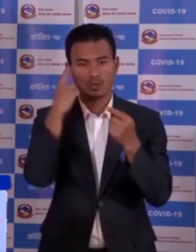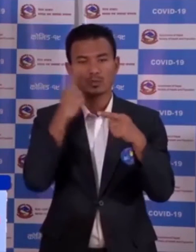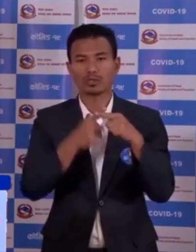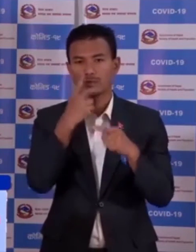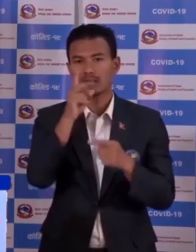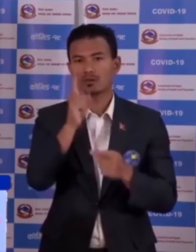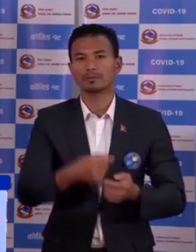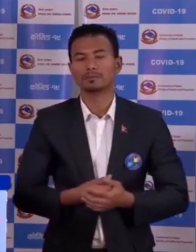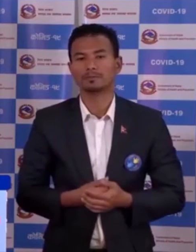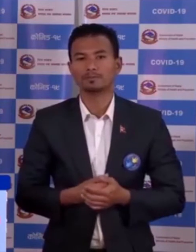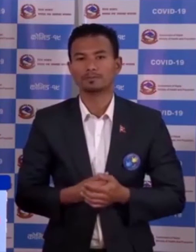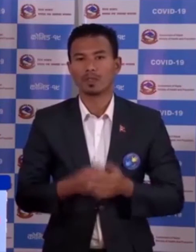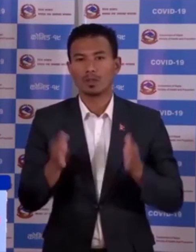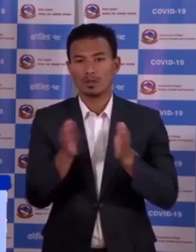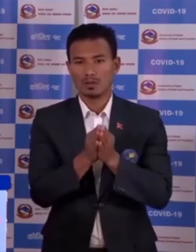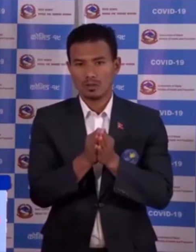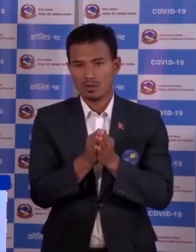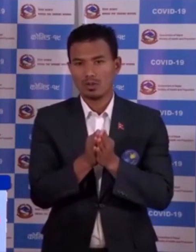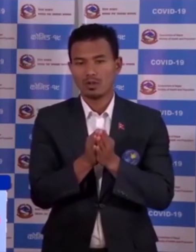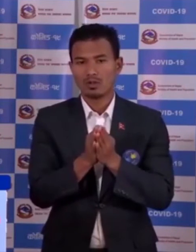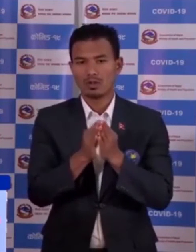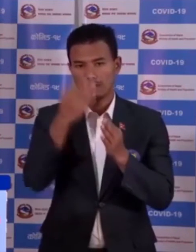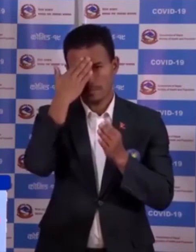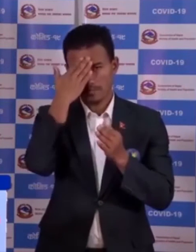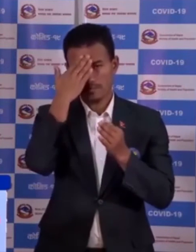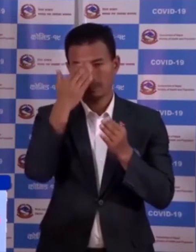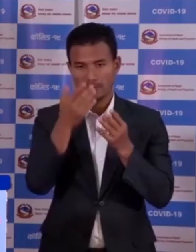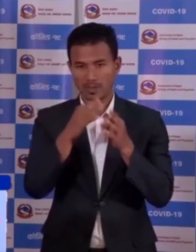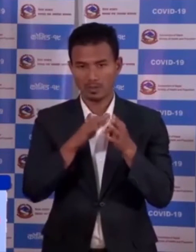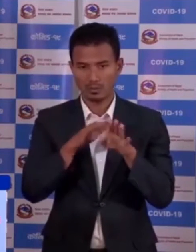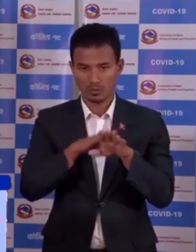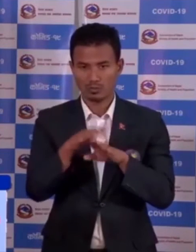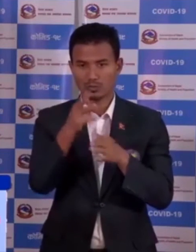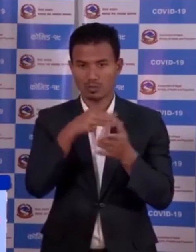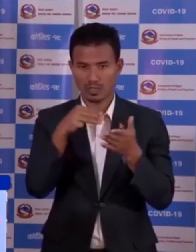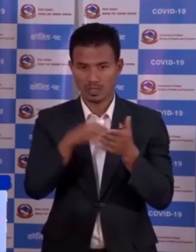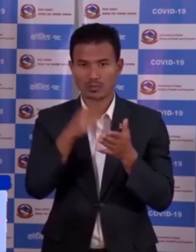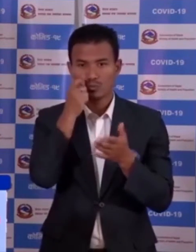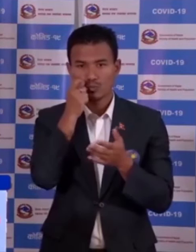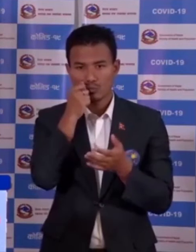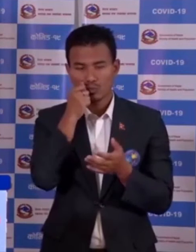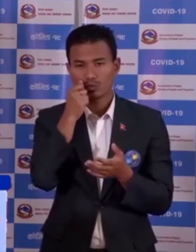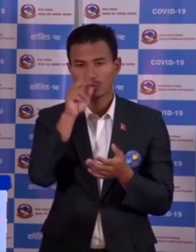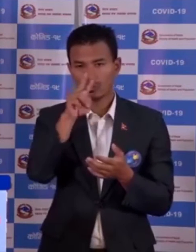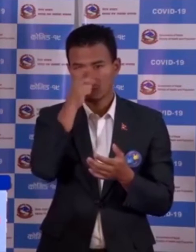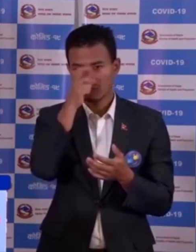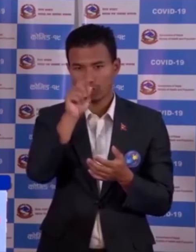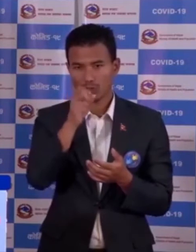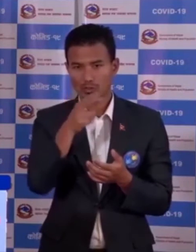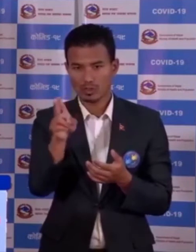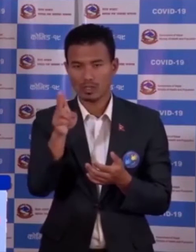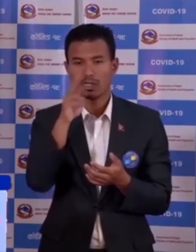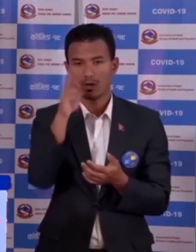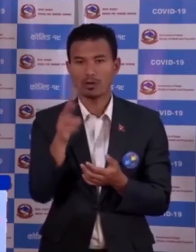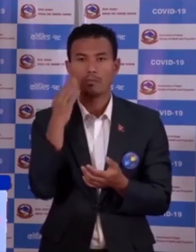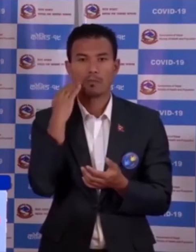हो। कुल संक्रमित केसहरूमध्ये पुरुषहरू 210 जना